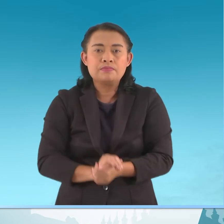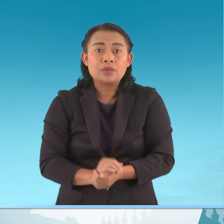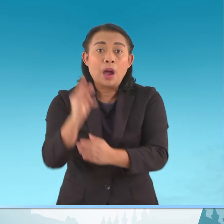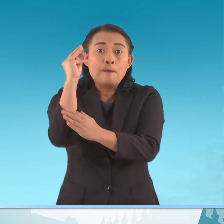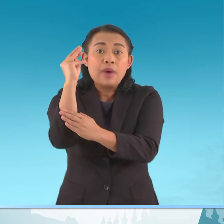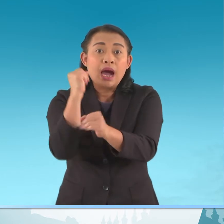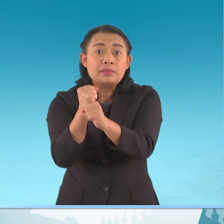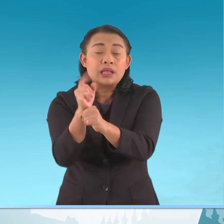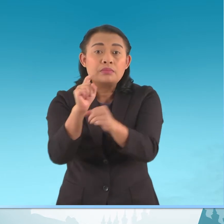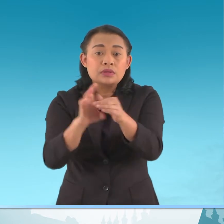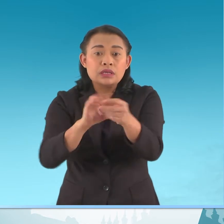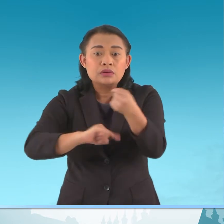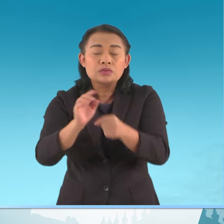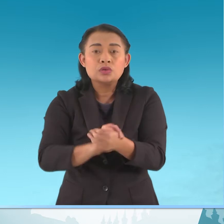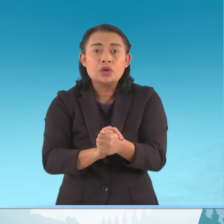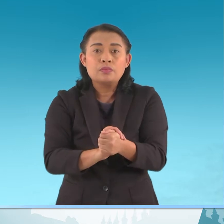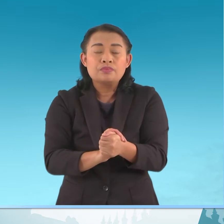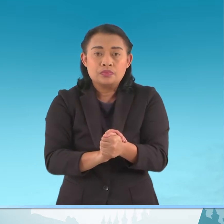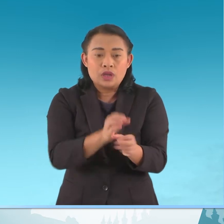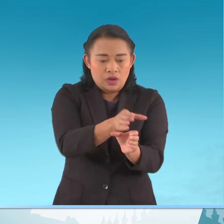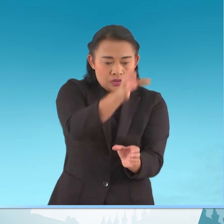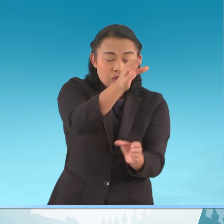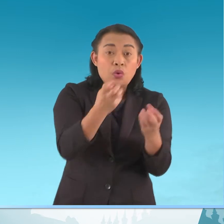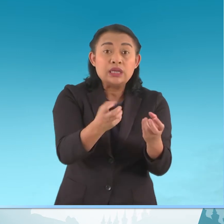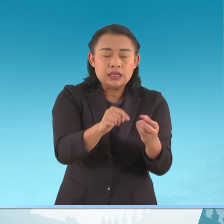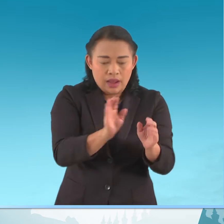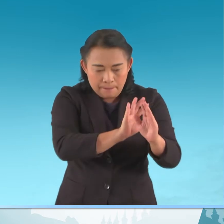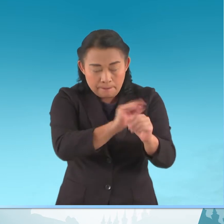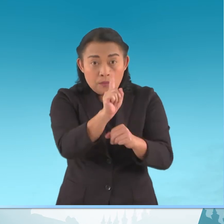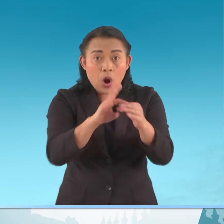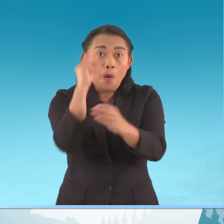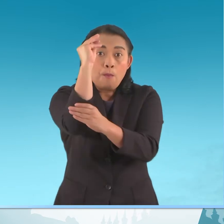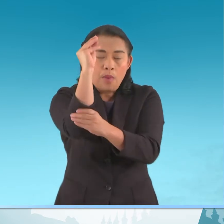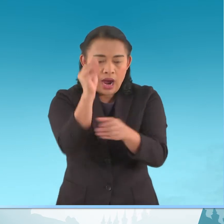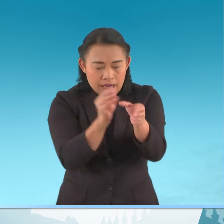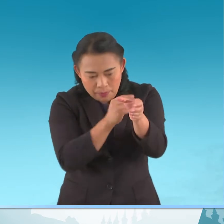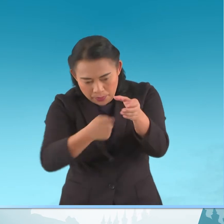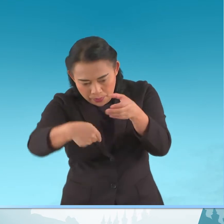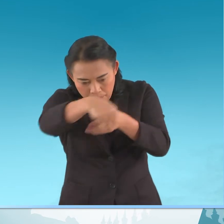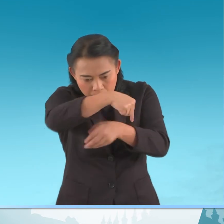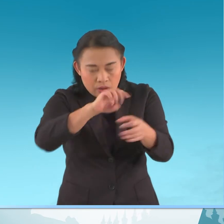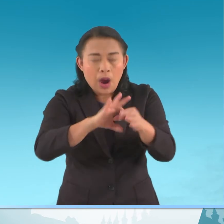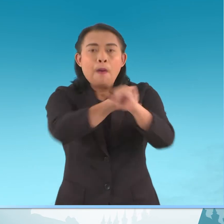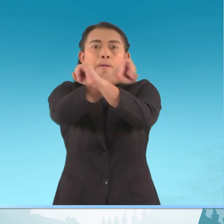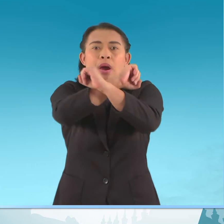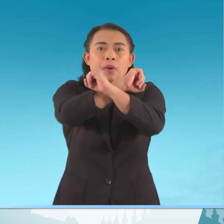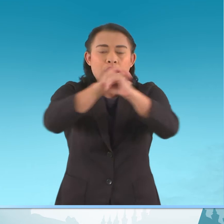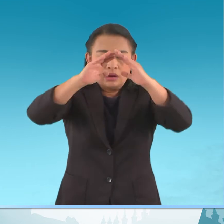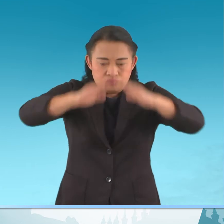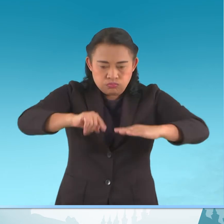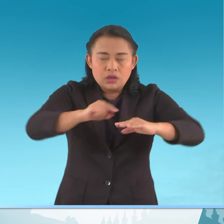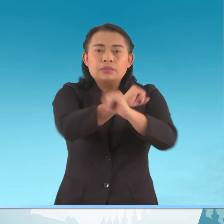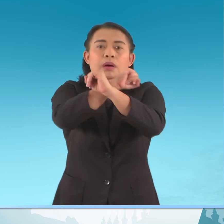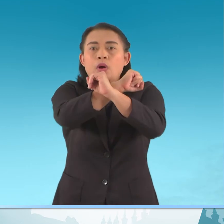บางจุดนะครับรวมถึงมีการเอางานไม้เนี่ยมาช่วยล้อมเสาหินนะฮะเป็นการขึงโครงไว้เพื่อเพิ่มความแข็งแรง